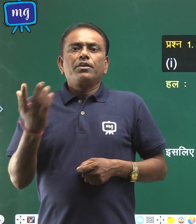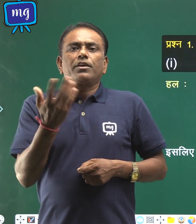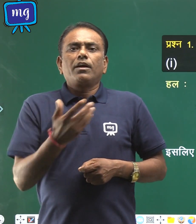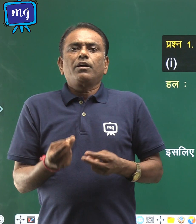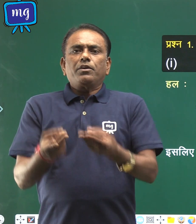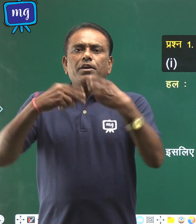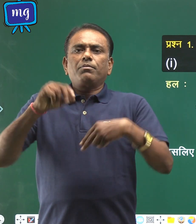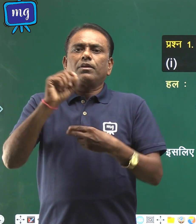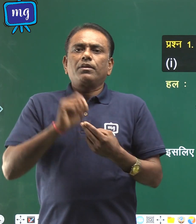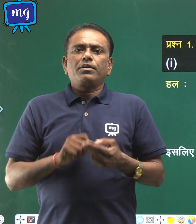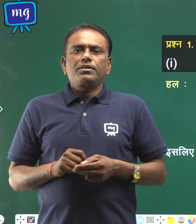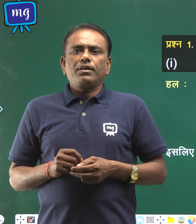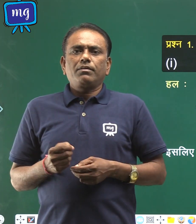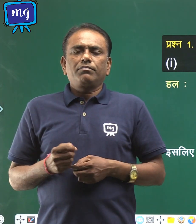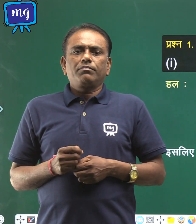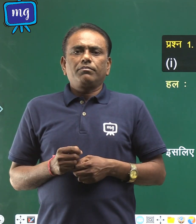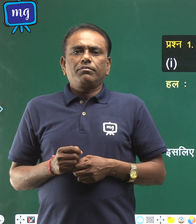क्या निम्न राशियां